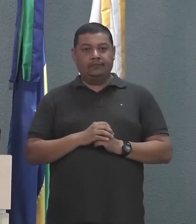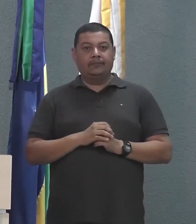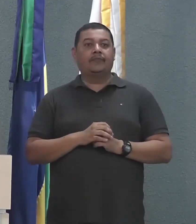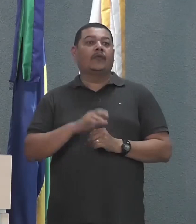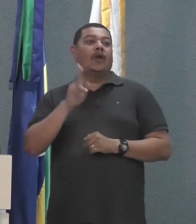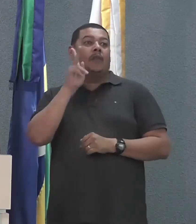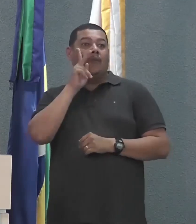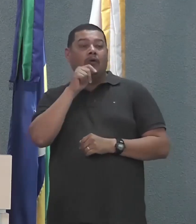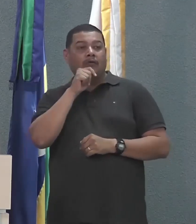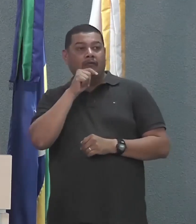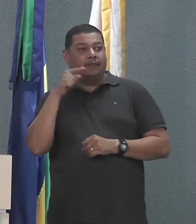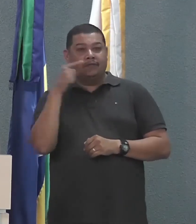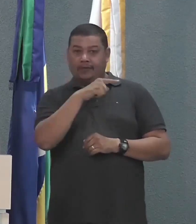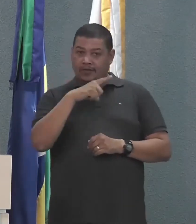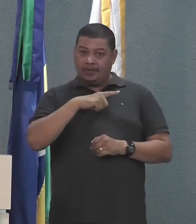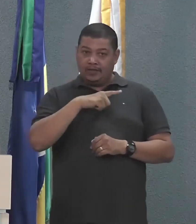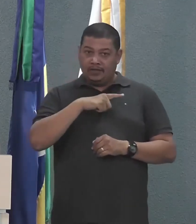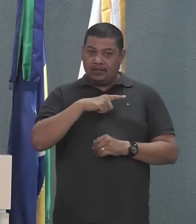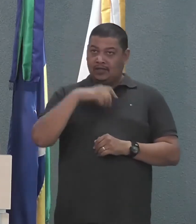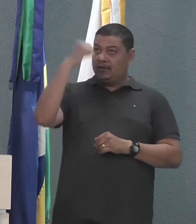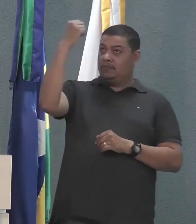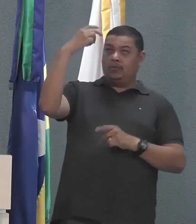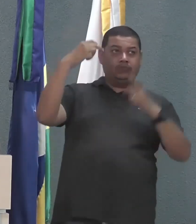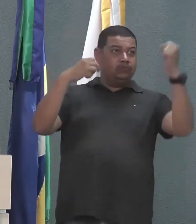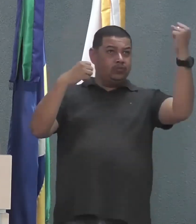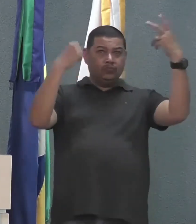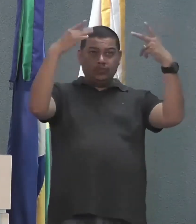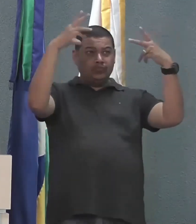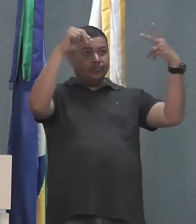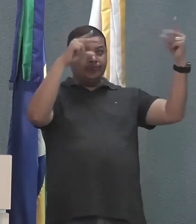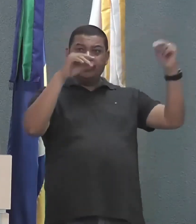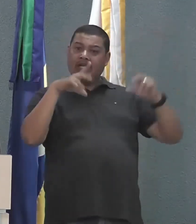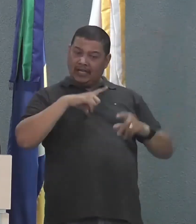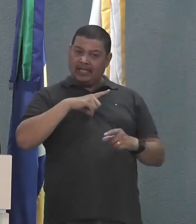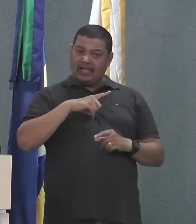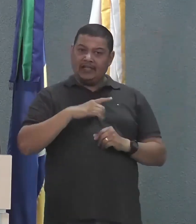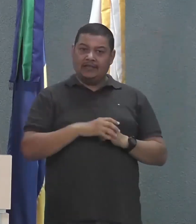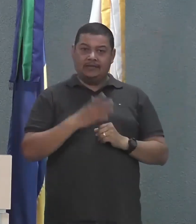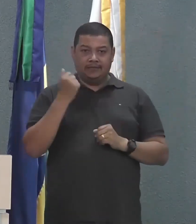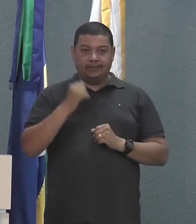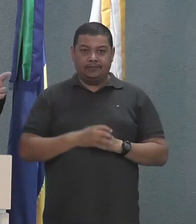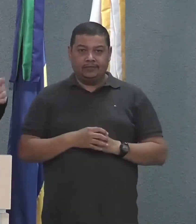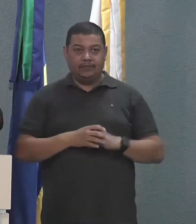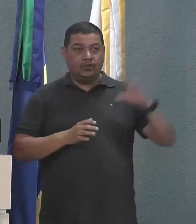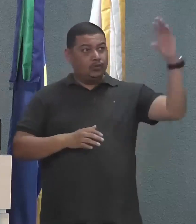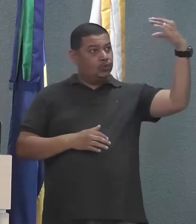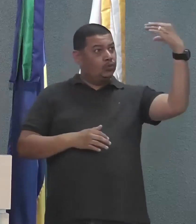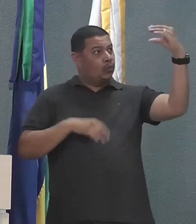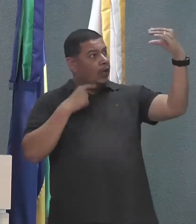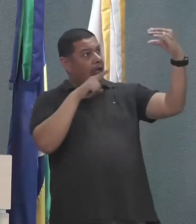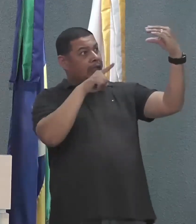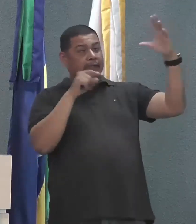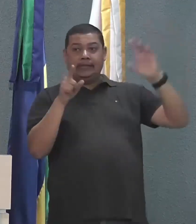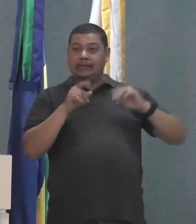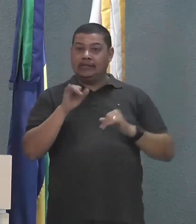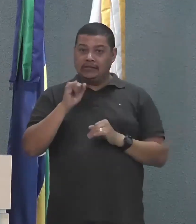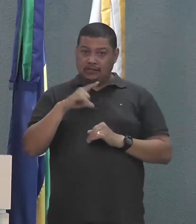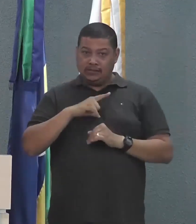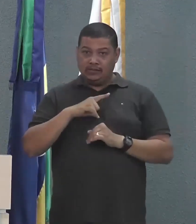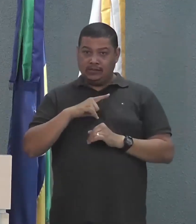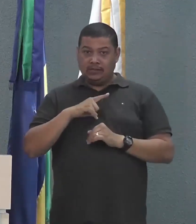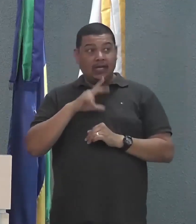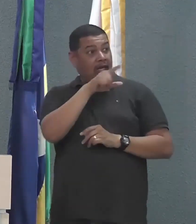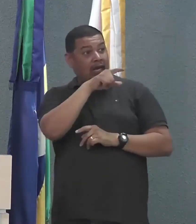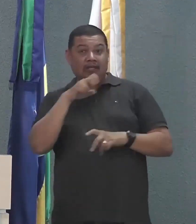Velho, você vai ver que é cheio de radar, doutor Paulo Henrique. É cheio de radar. E se você olhar, eu estava olhando, diminuiu